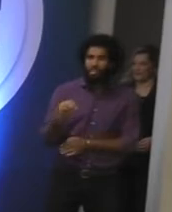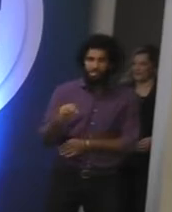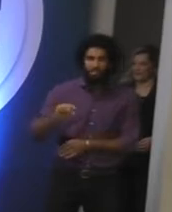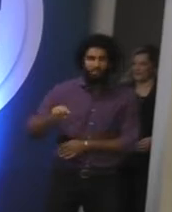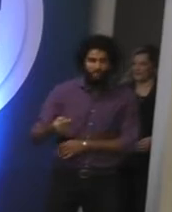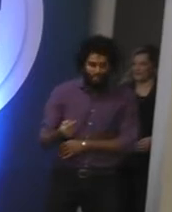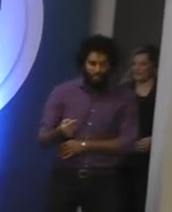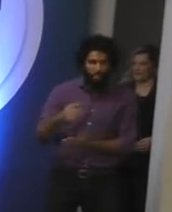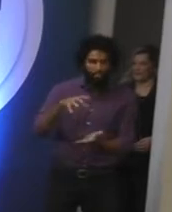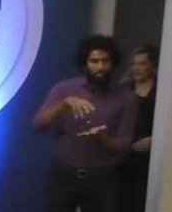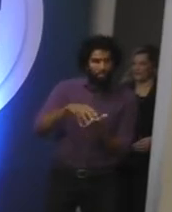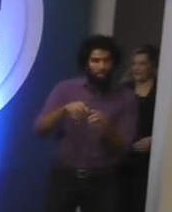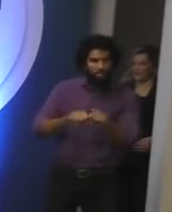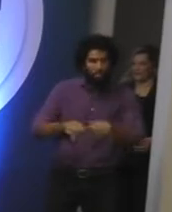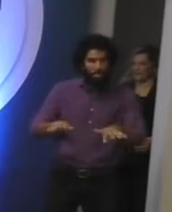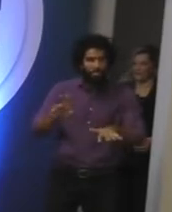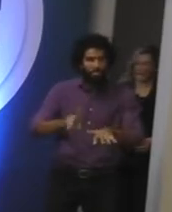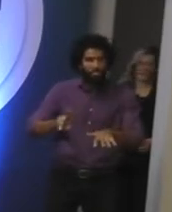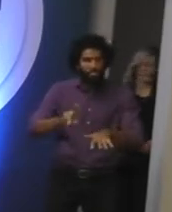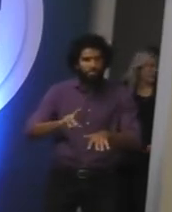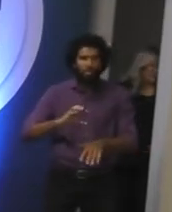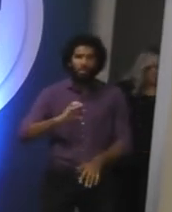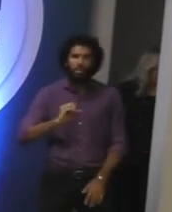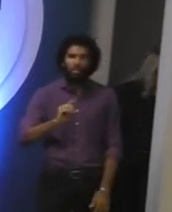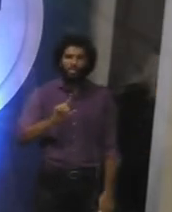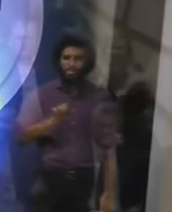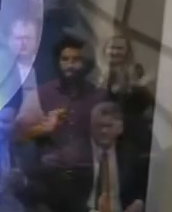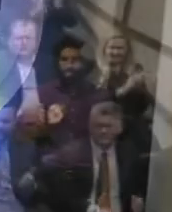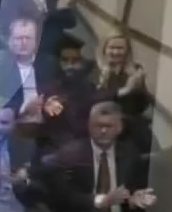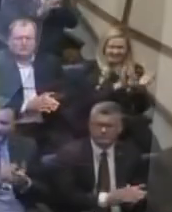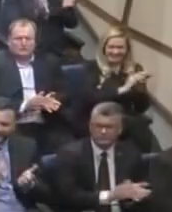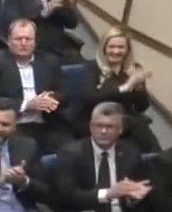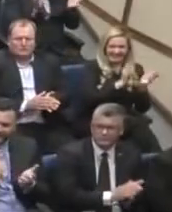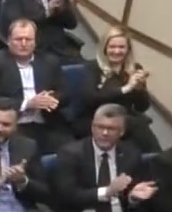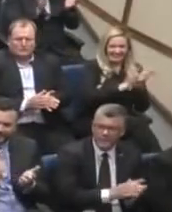unidades consumidoras é Codesan.